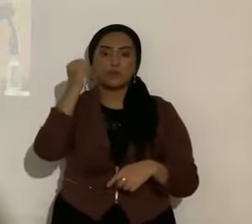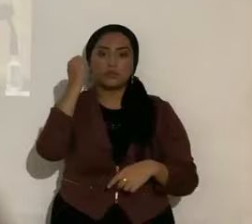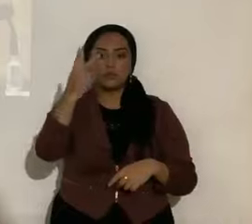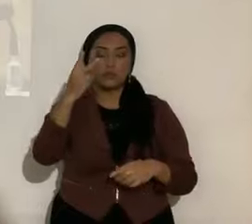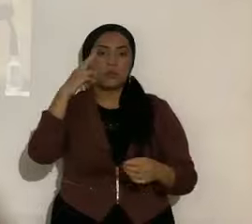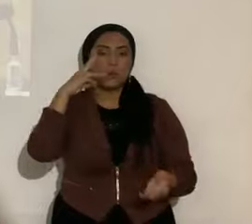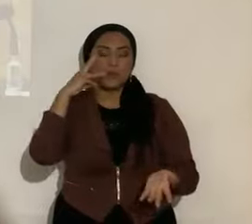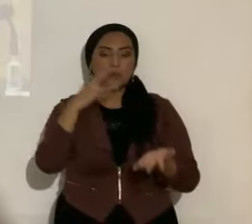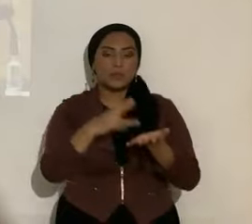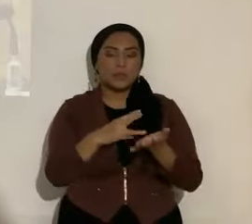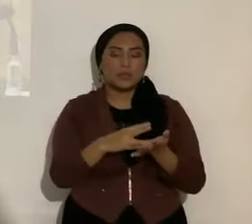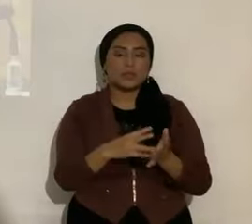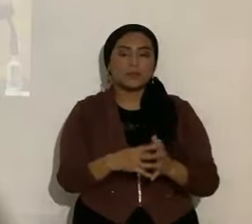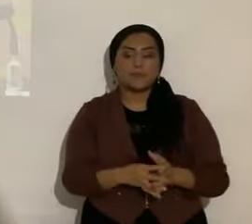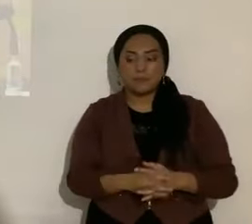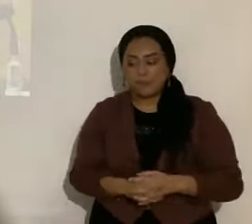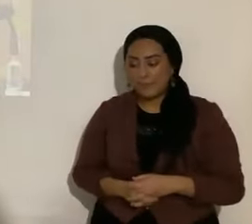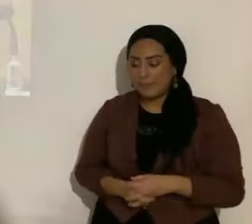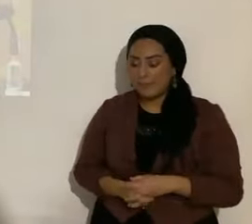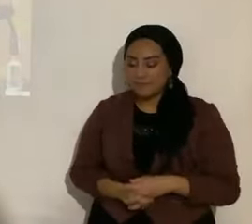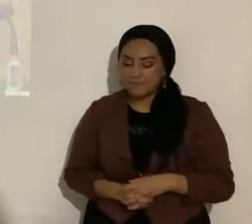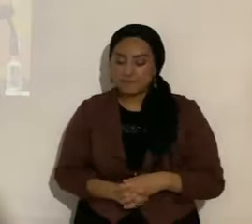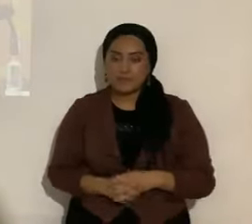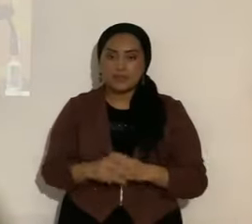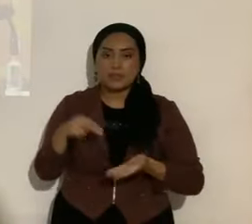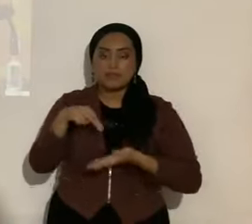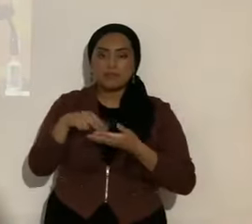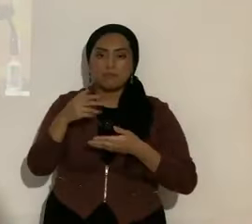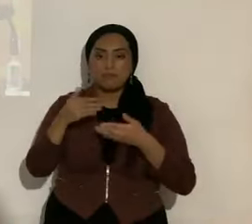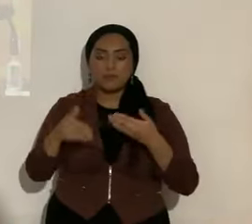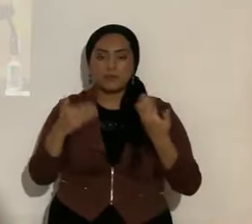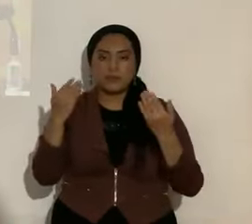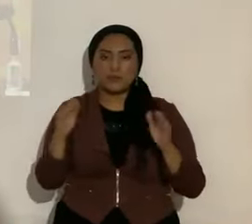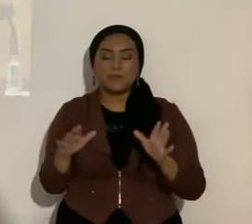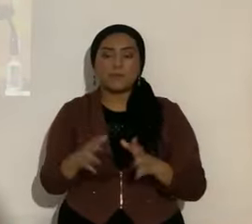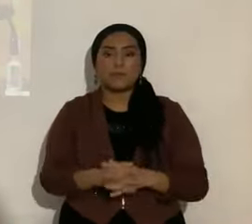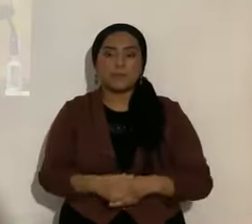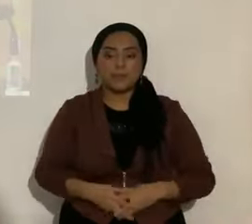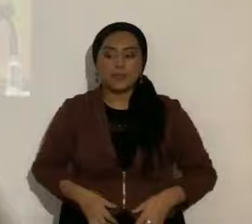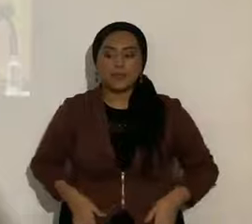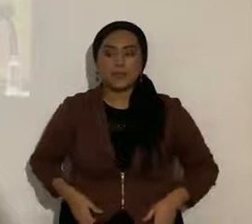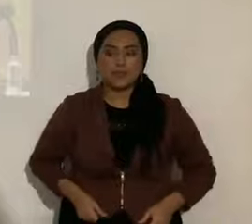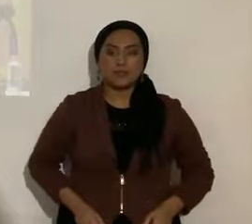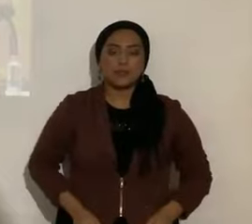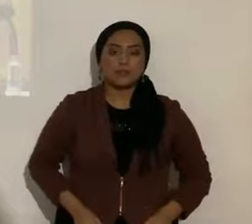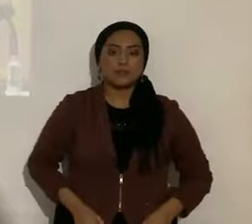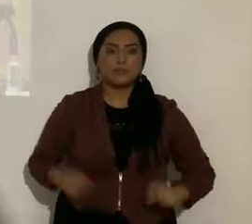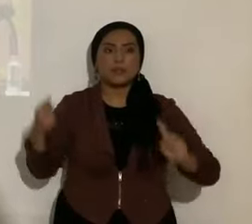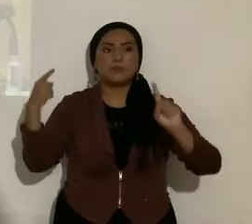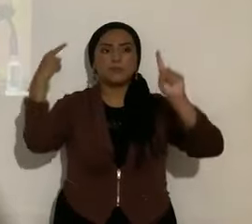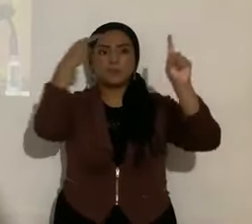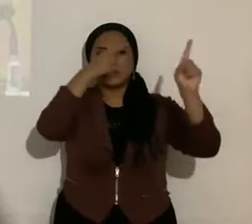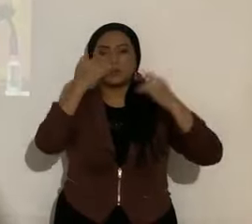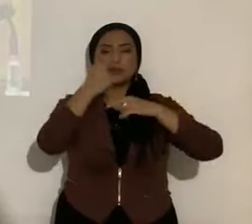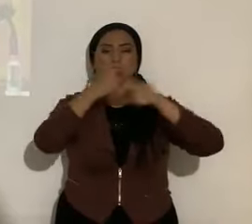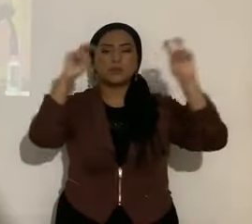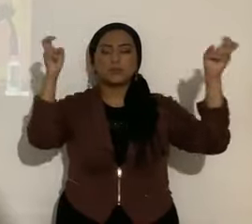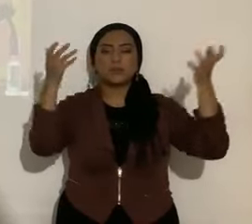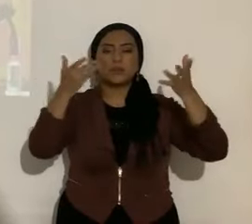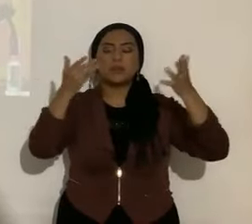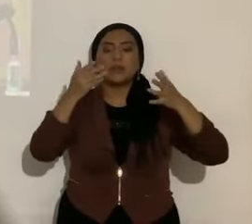Excepto los dos testigos. Entonces, me voy a ir poniendo de pie, amados Sahim. La idea es, miren qué